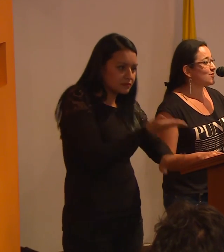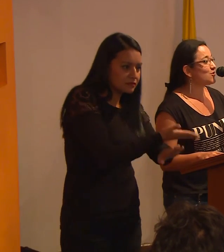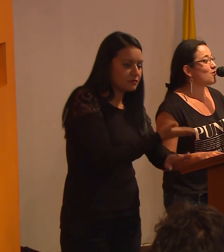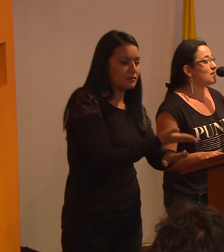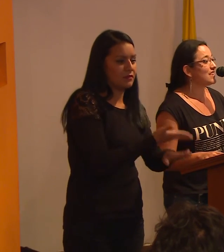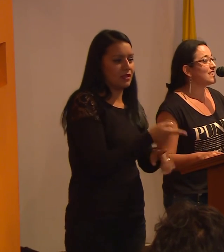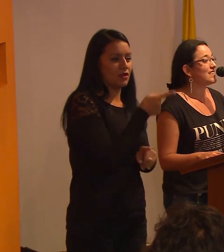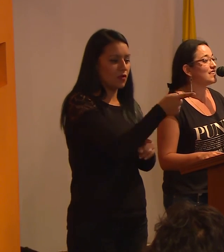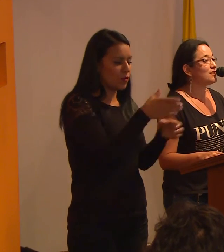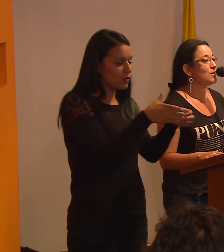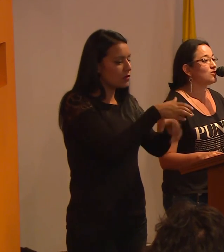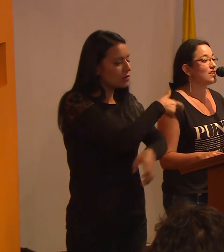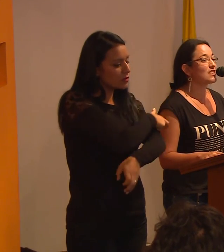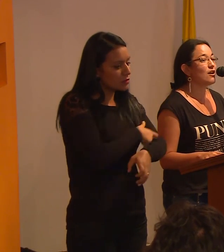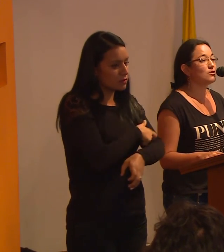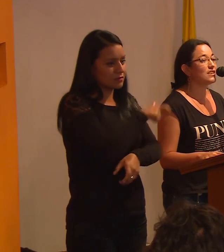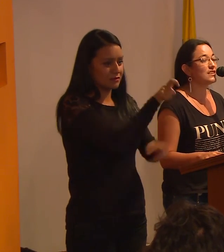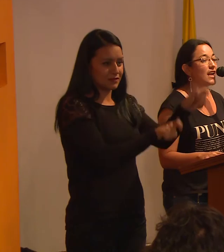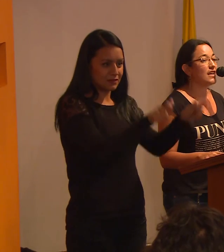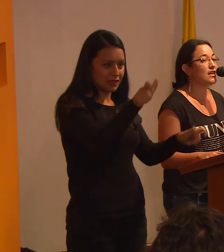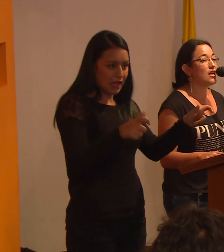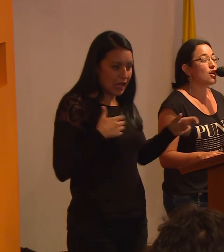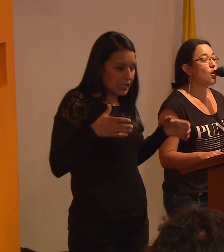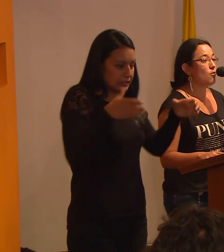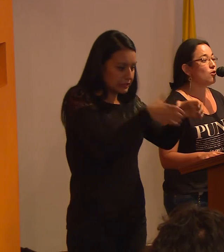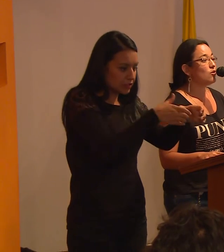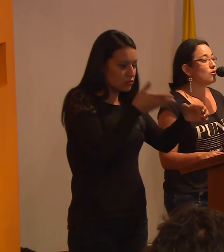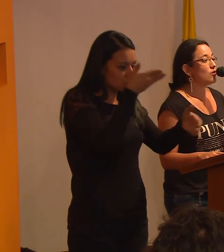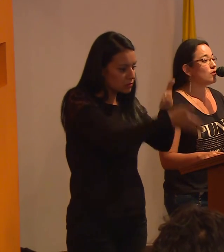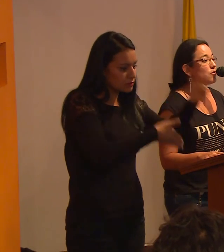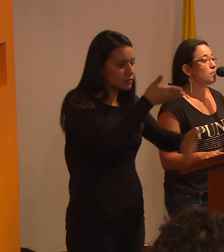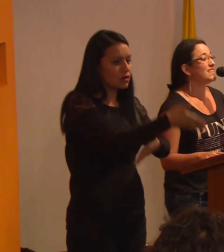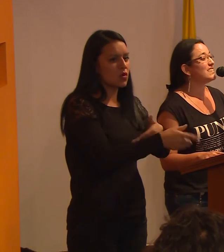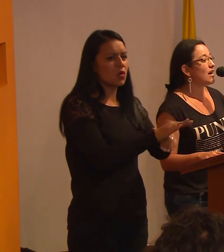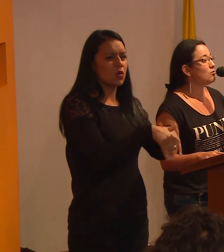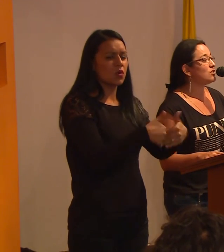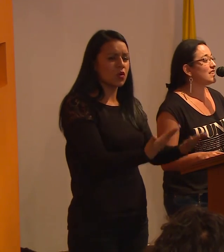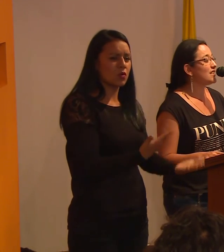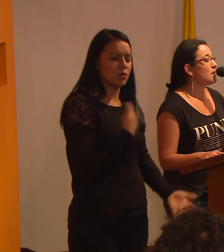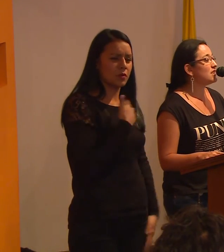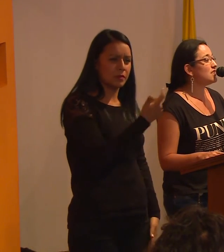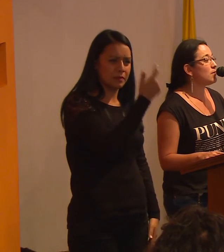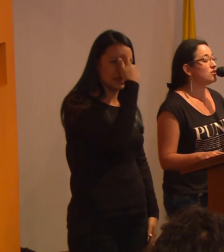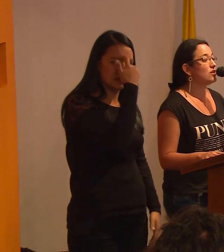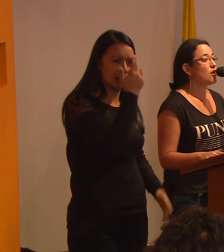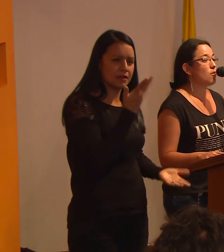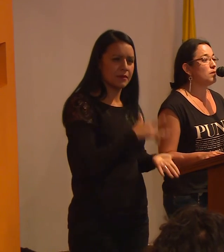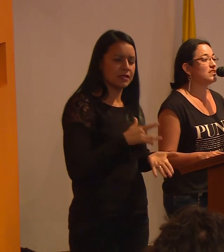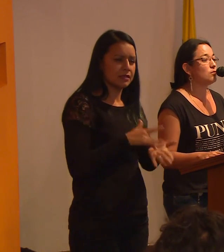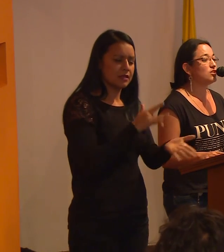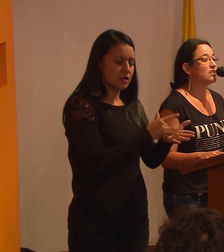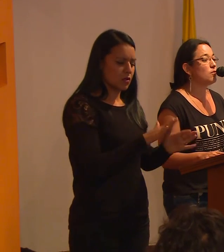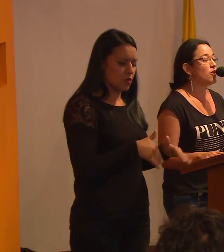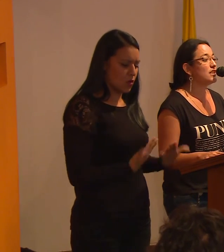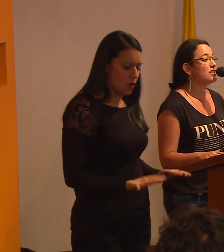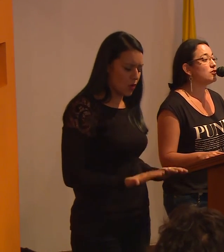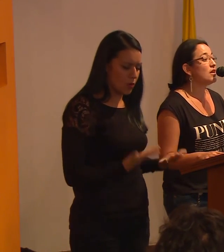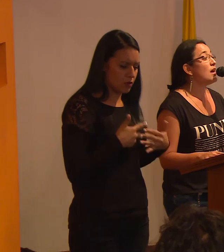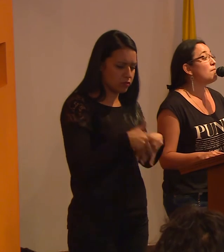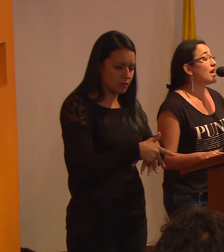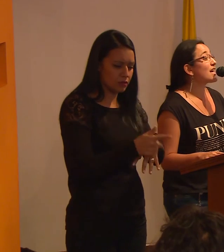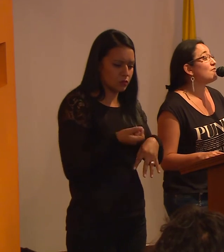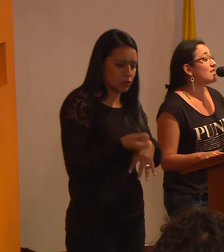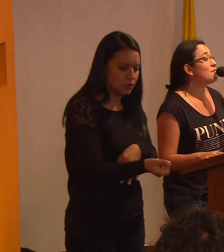hacia esos comités, hacia esas personas que vamos a estar ahí, cómo pensamos esa participación y cómo pensamos esa